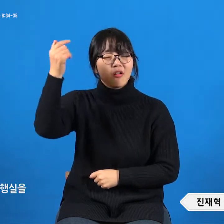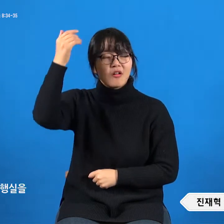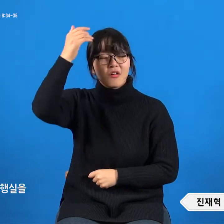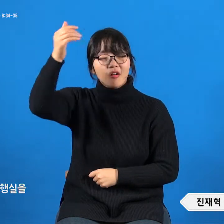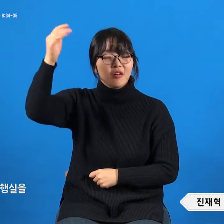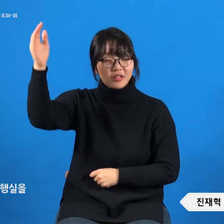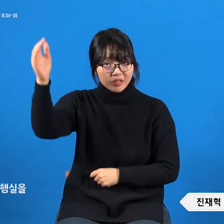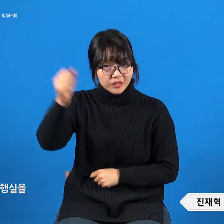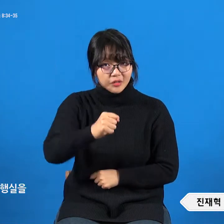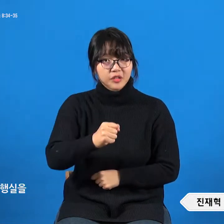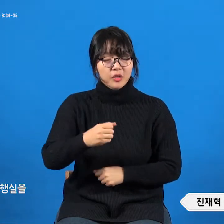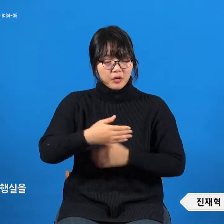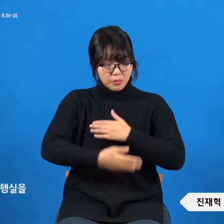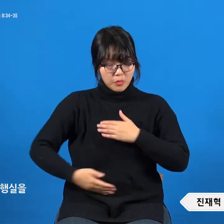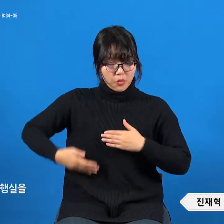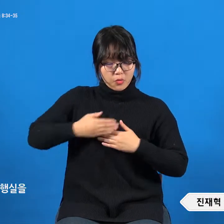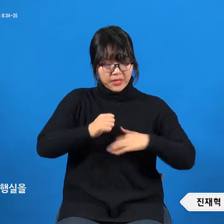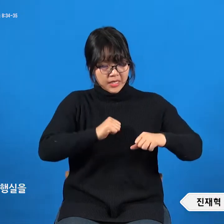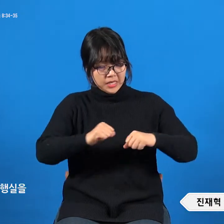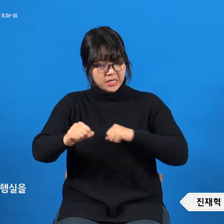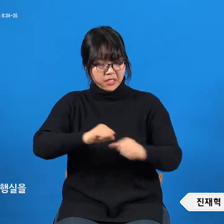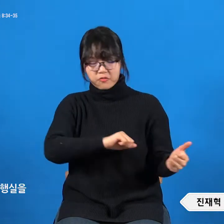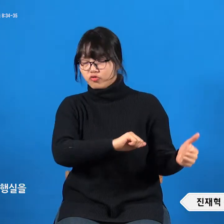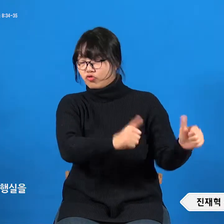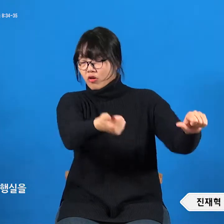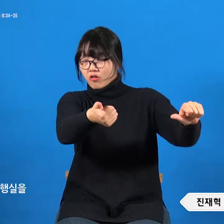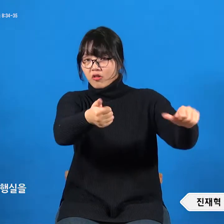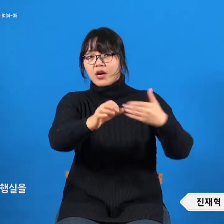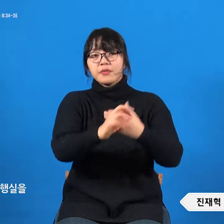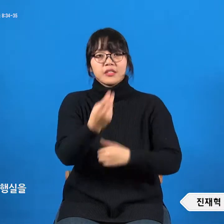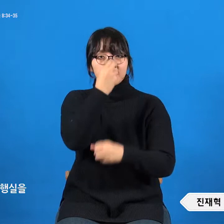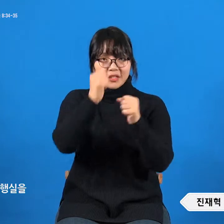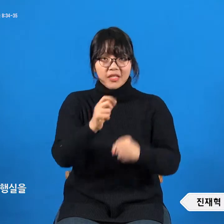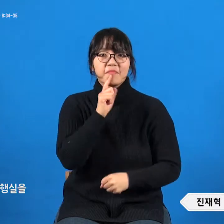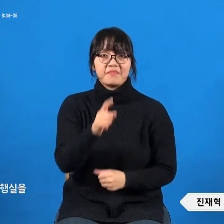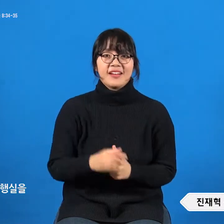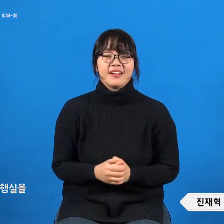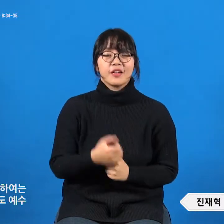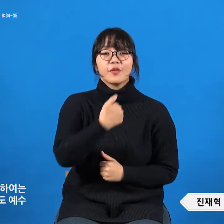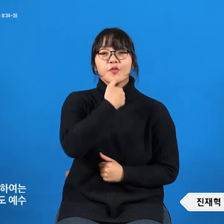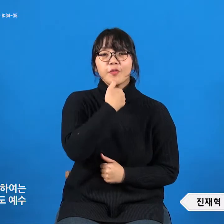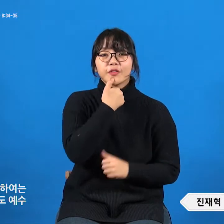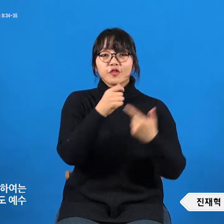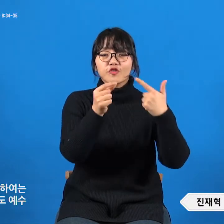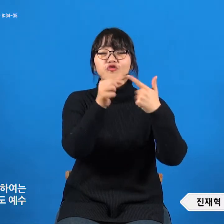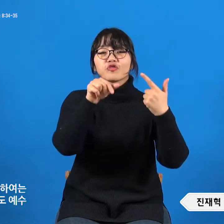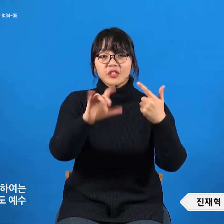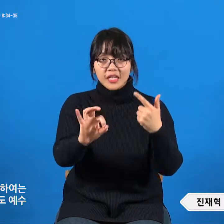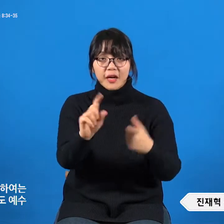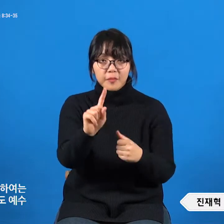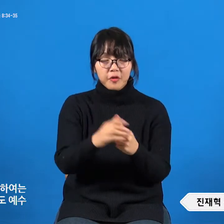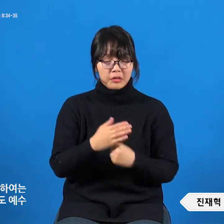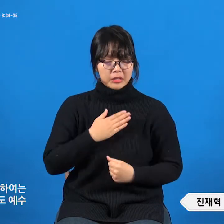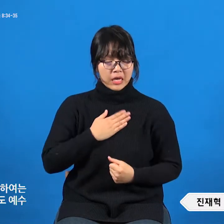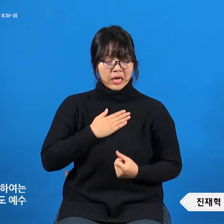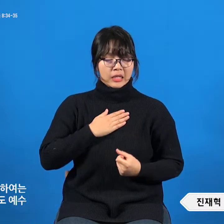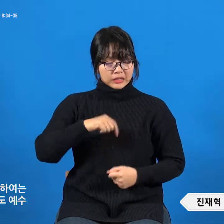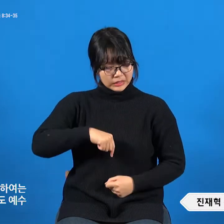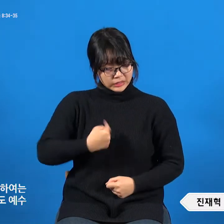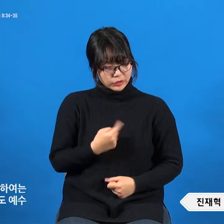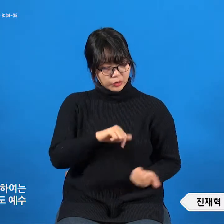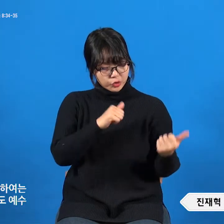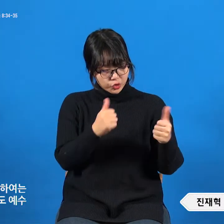몸의 행실을 죽이면 살리니. 로마서 6장은 말씀합니다. 우리가 자기 자신을 죄에 대하여 죽은